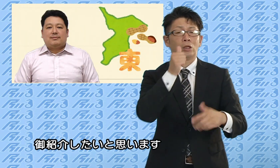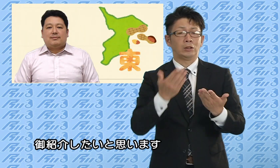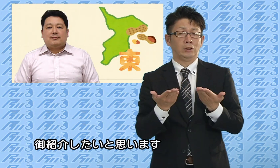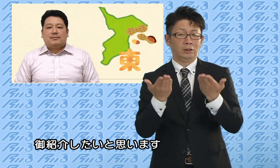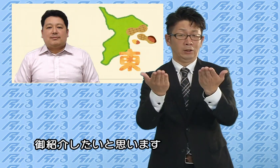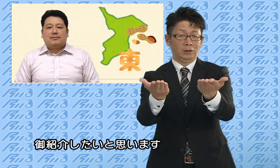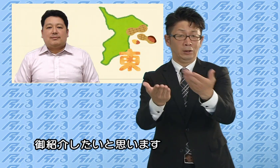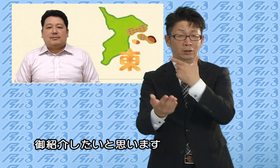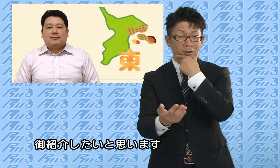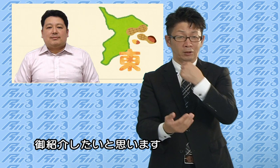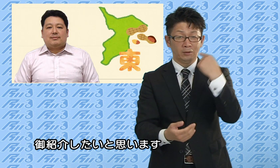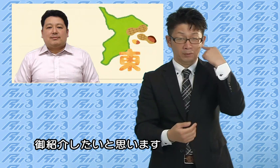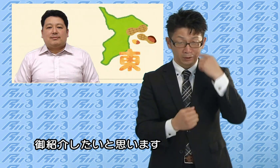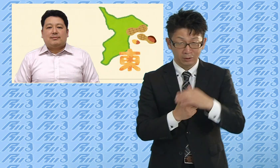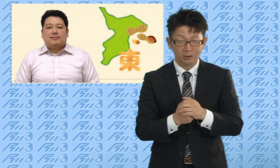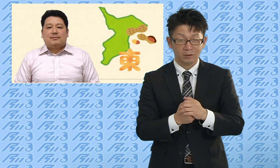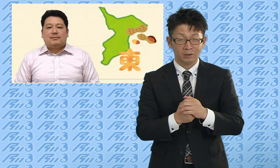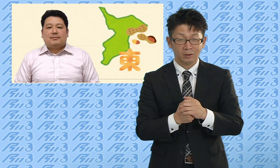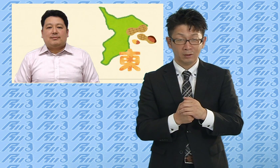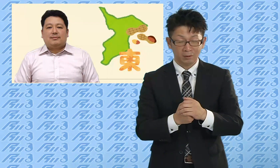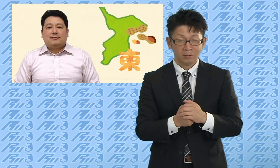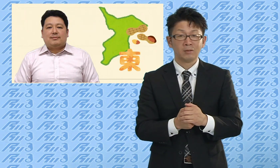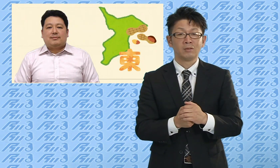づきをご紹介したいと思います。